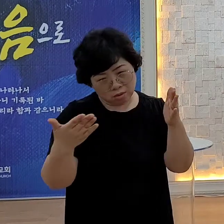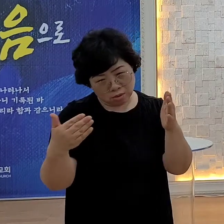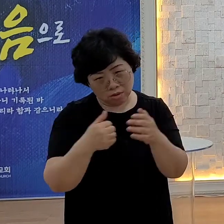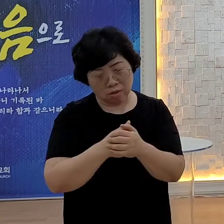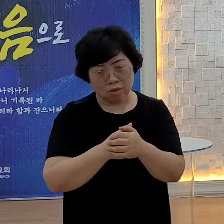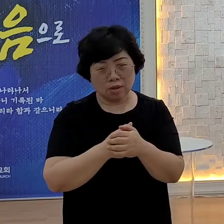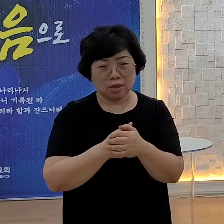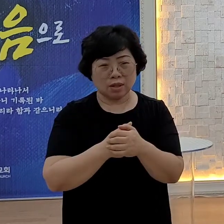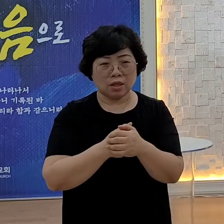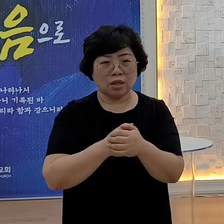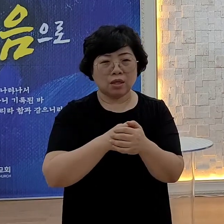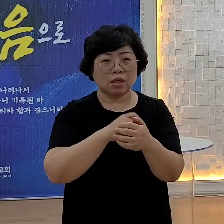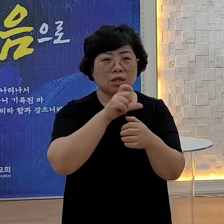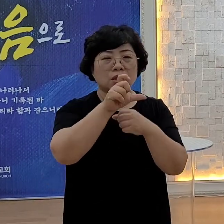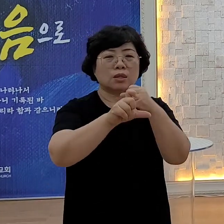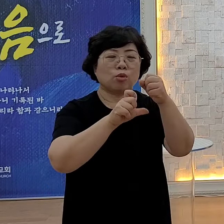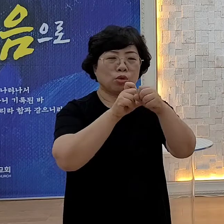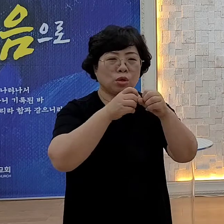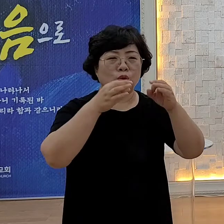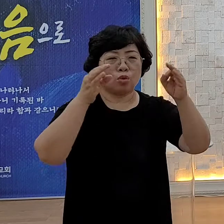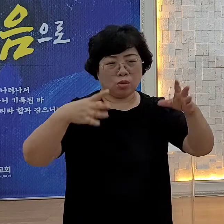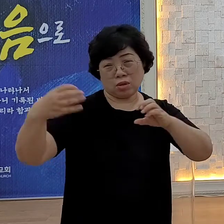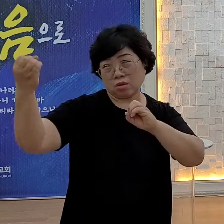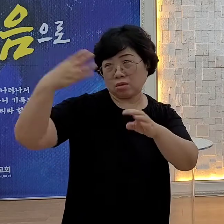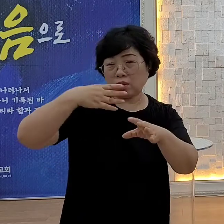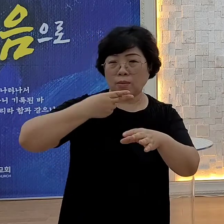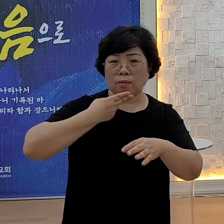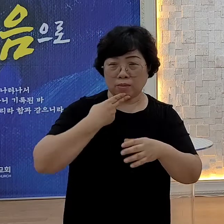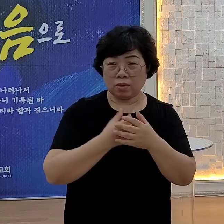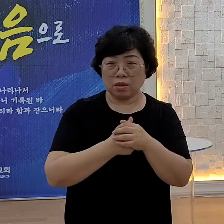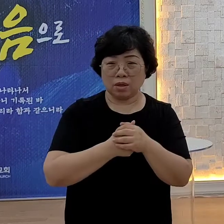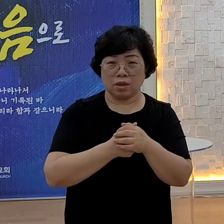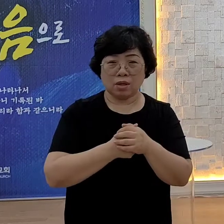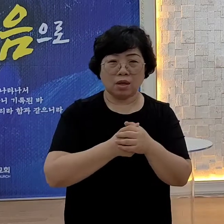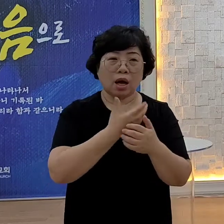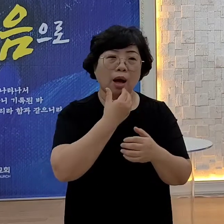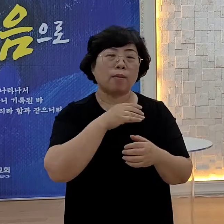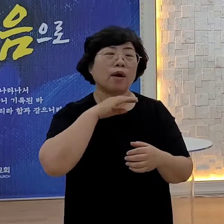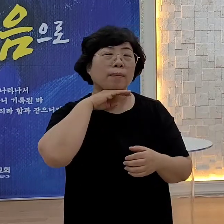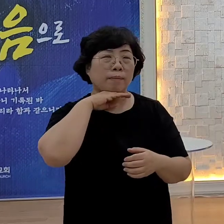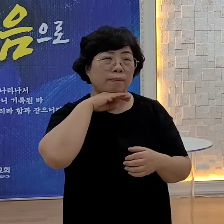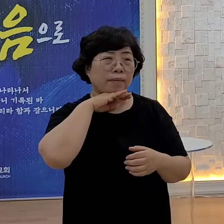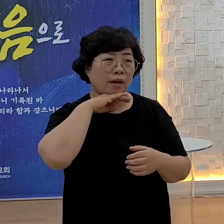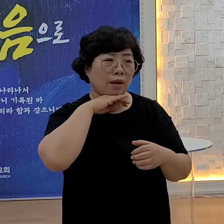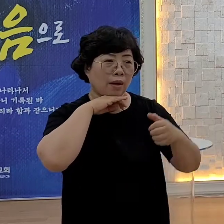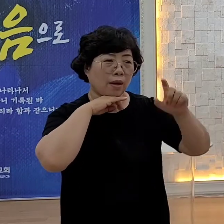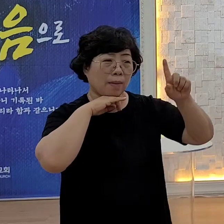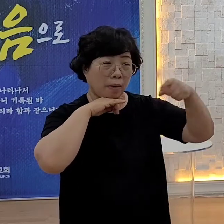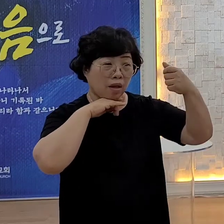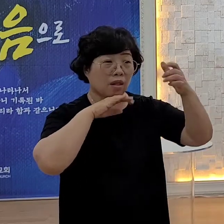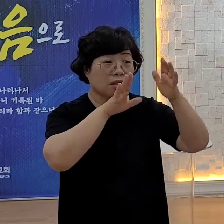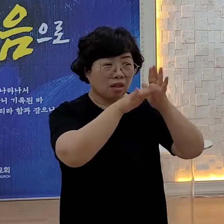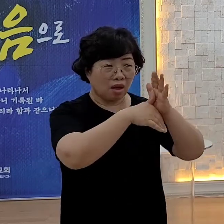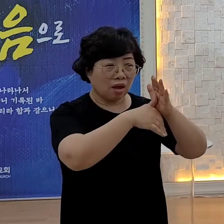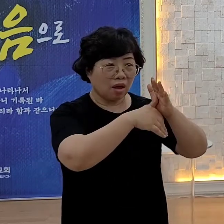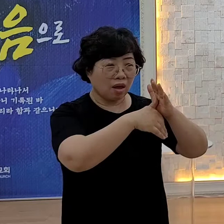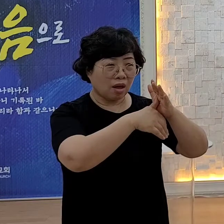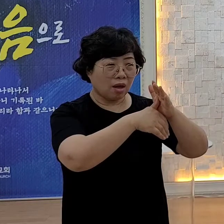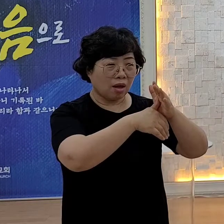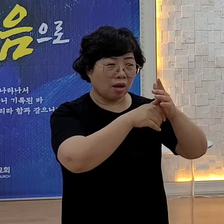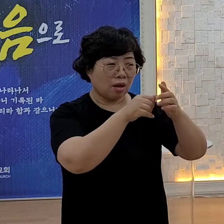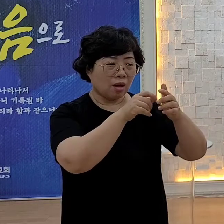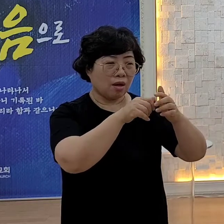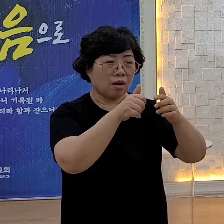받았죠? 15년 뒤에. 100세가 되었어요. 그러니까 아브라함은 100세가 되었고, 사라는 몇